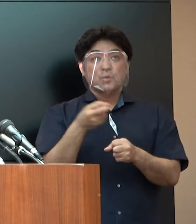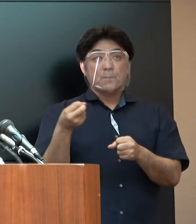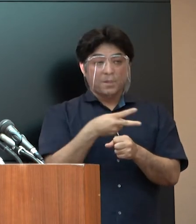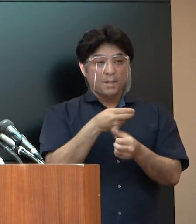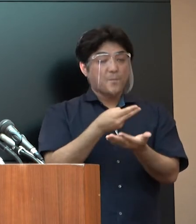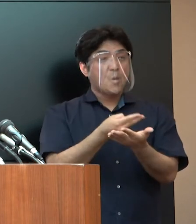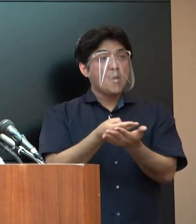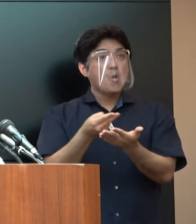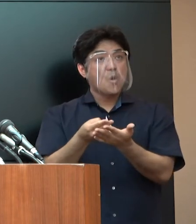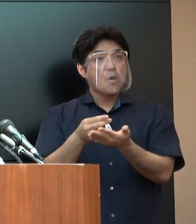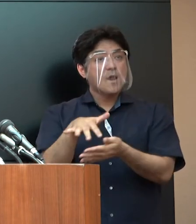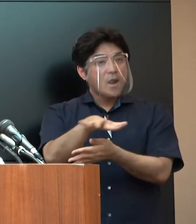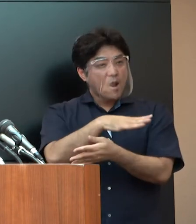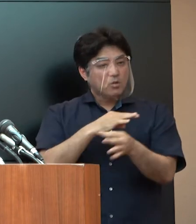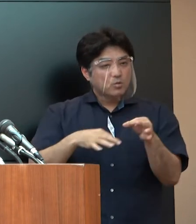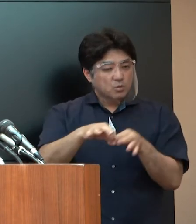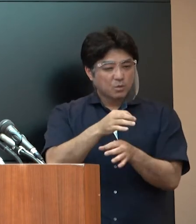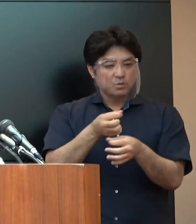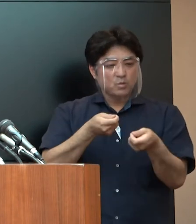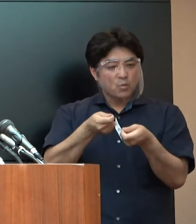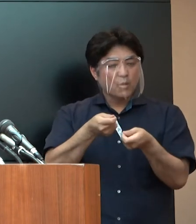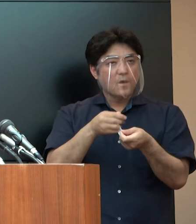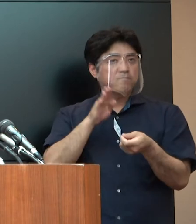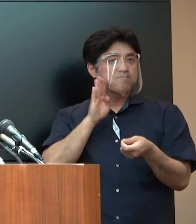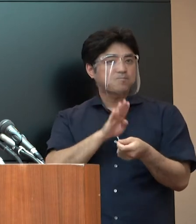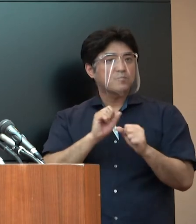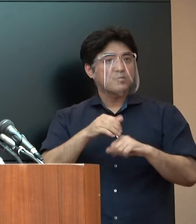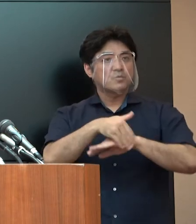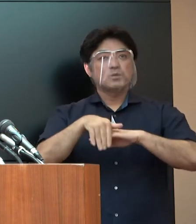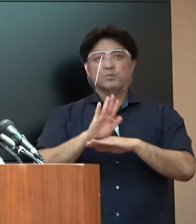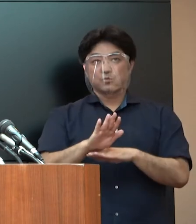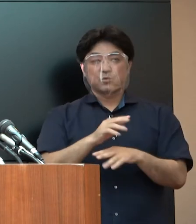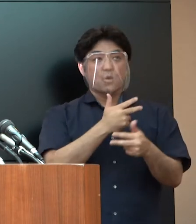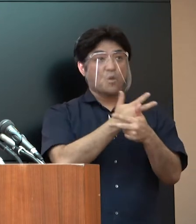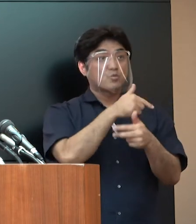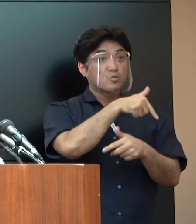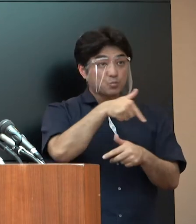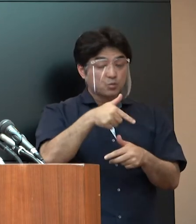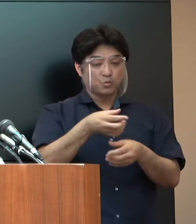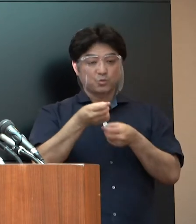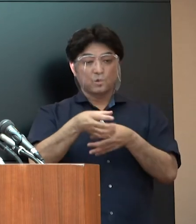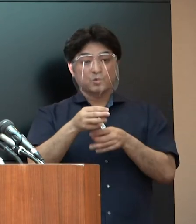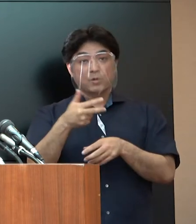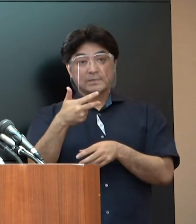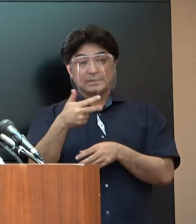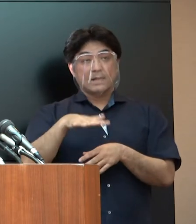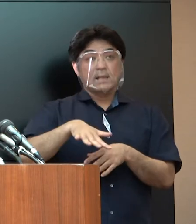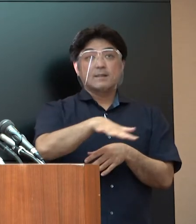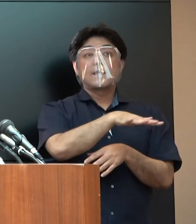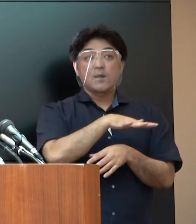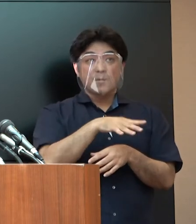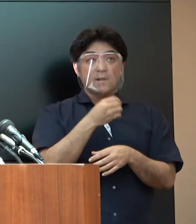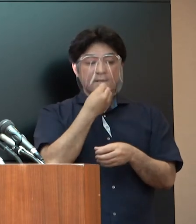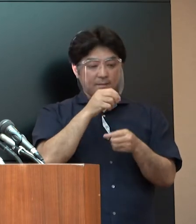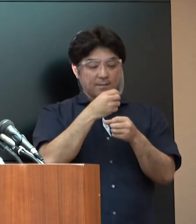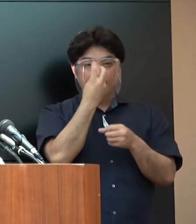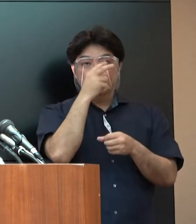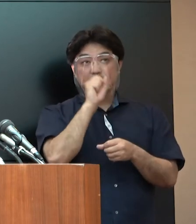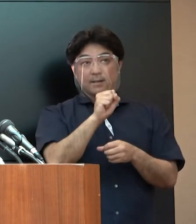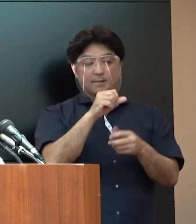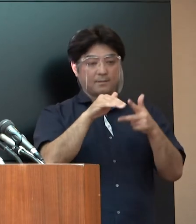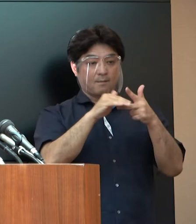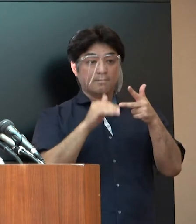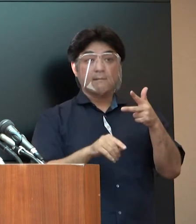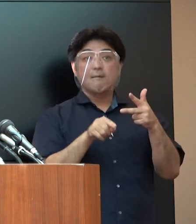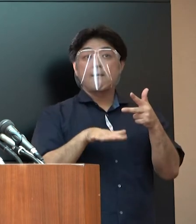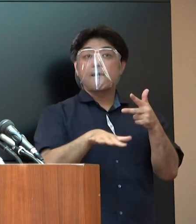整を円滑に実施してまいります。また北部地区、浦添地区で運営中の検体採取センターに加え、8月